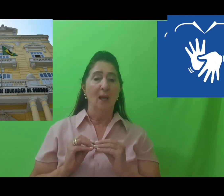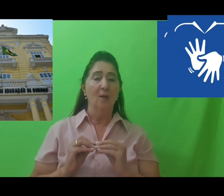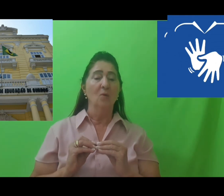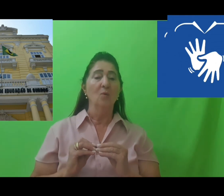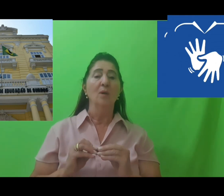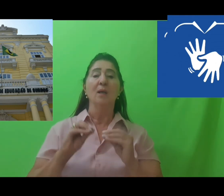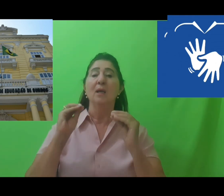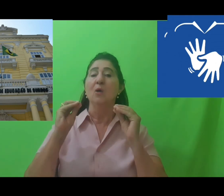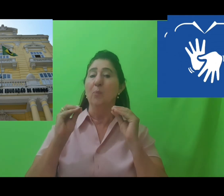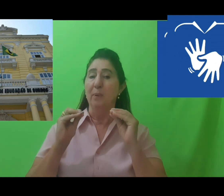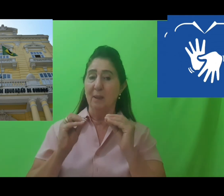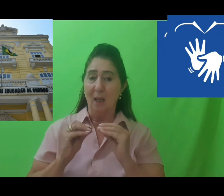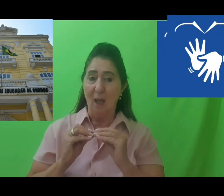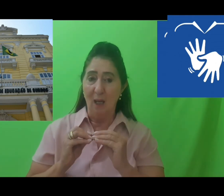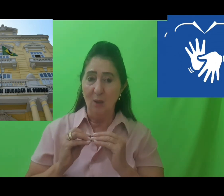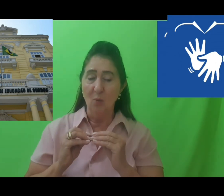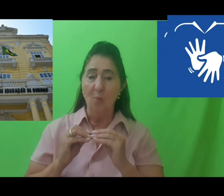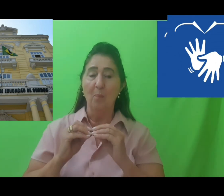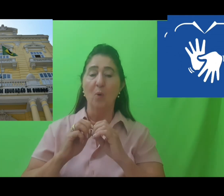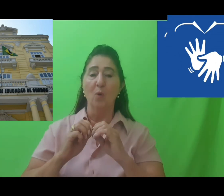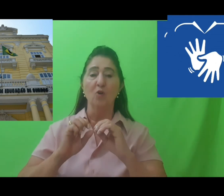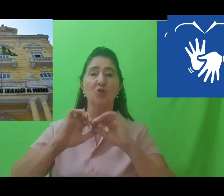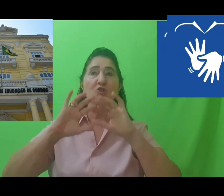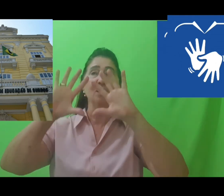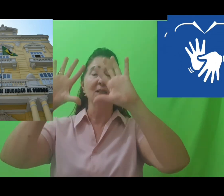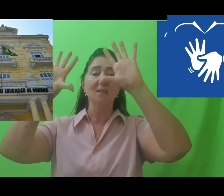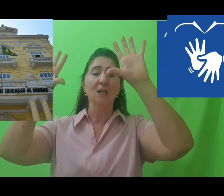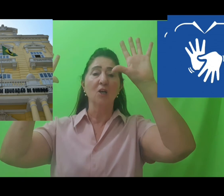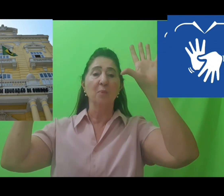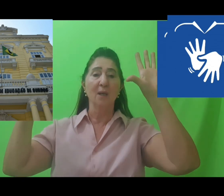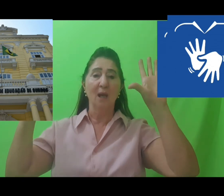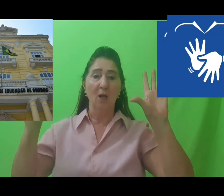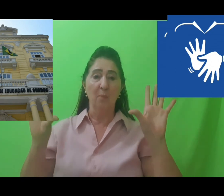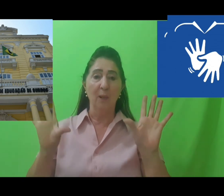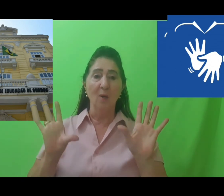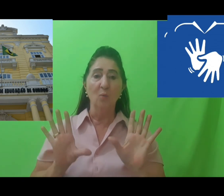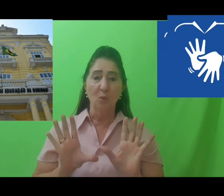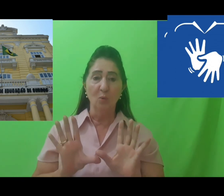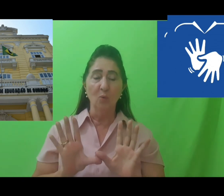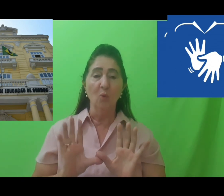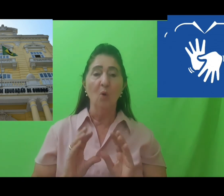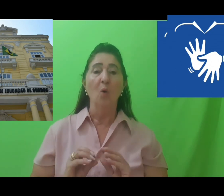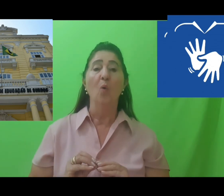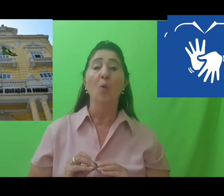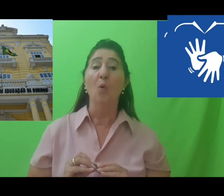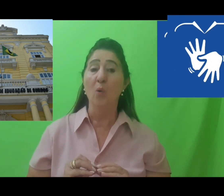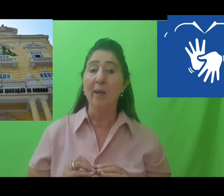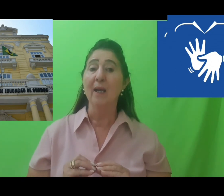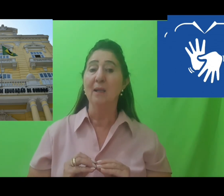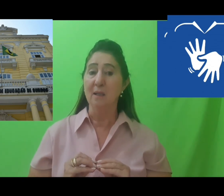concordaram e optaram por disseminar pelo mundo o